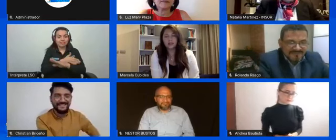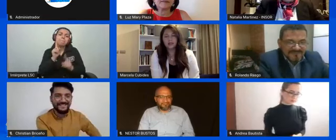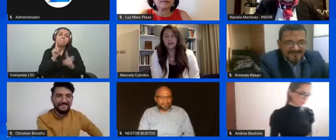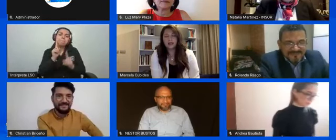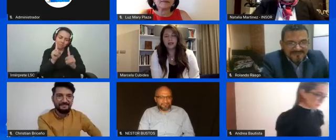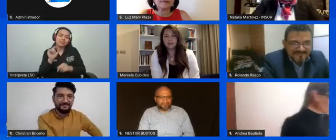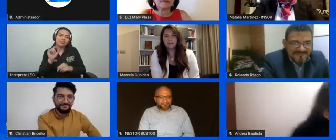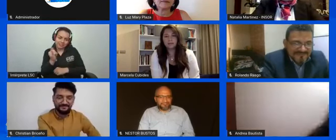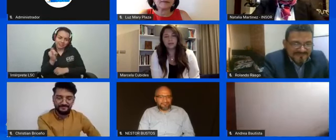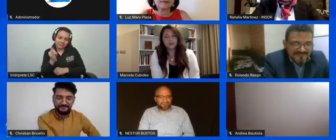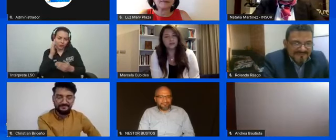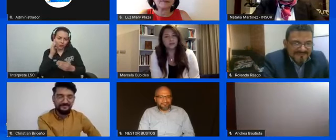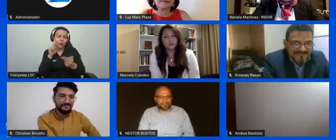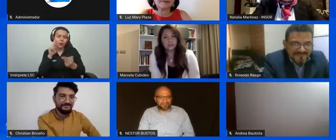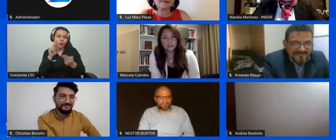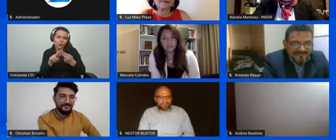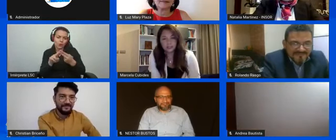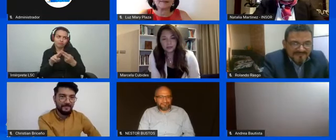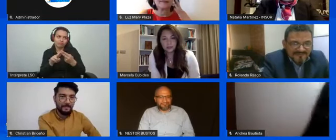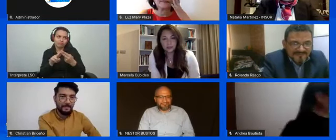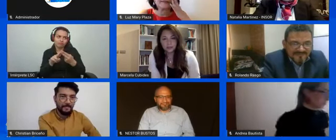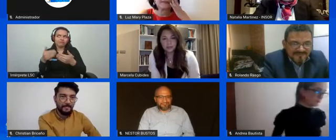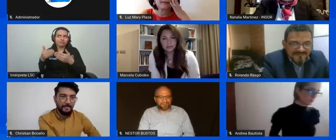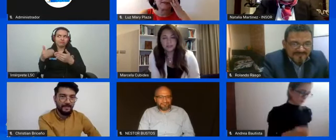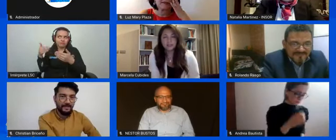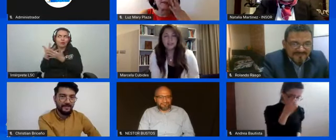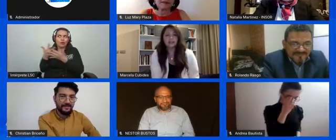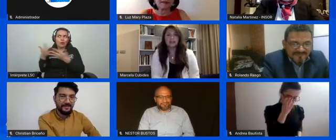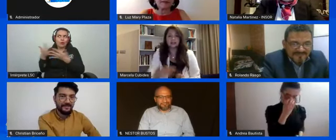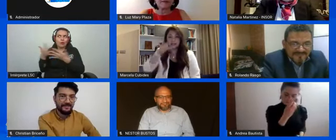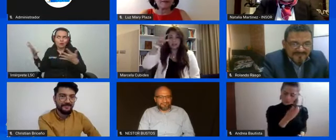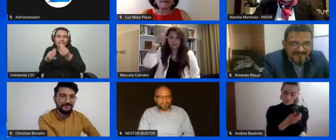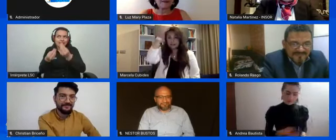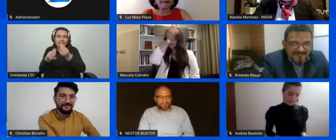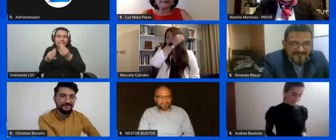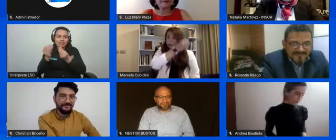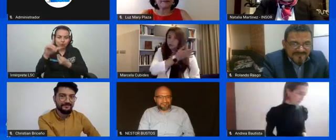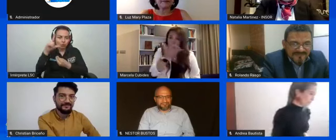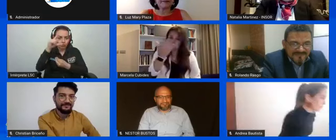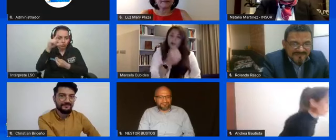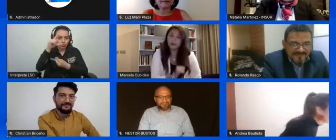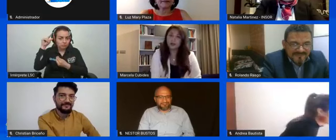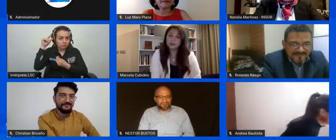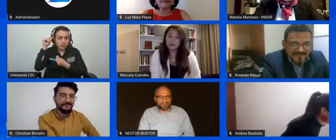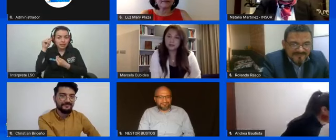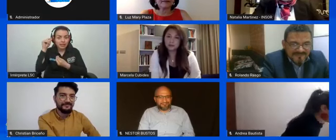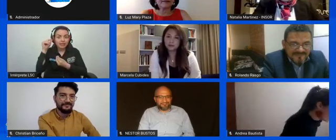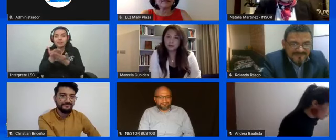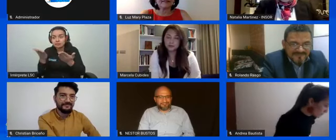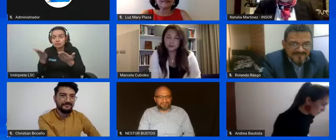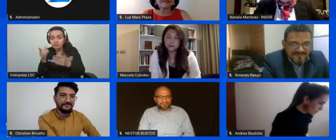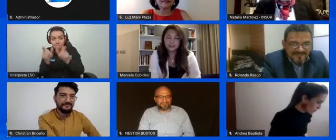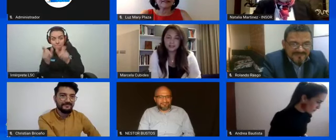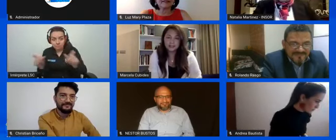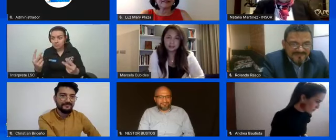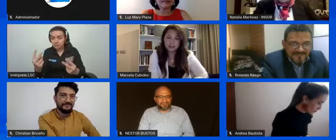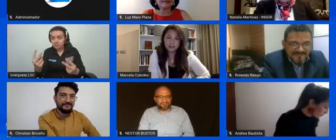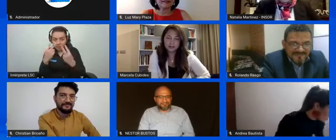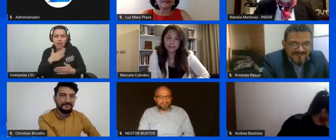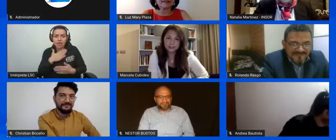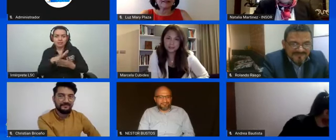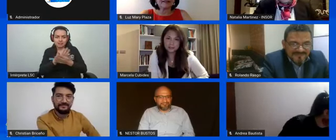Mari. Para los que nos escuchan y nos ven, mi seña es esta, que a propósito fue Rolando el que me bautizó